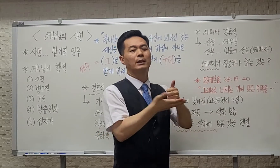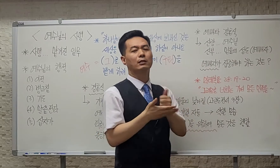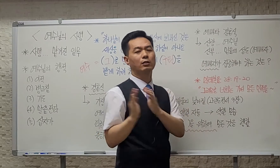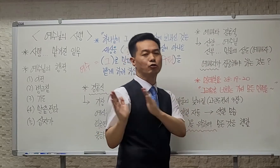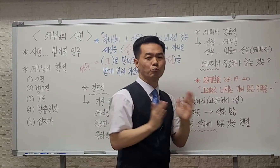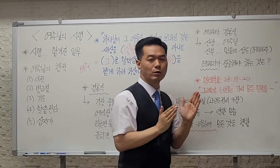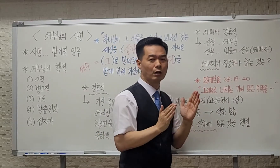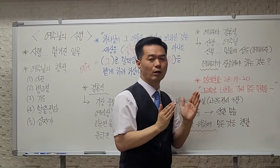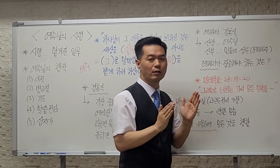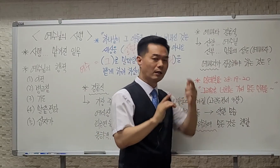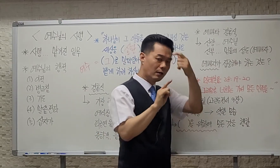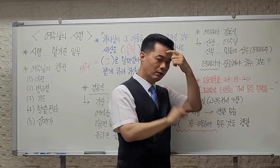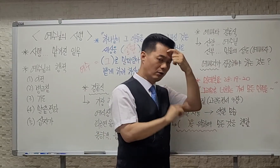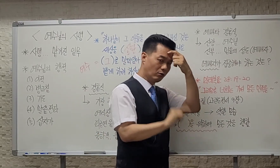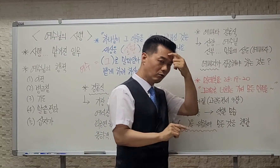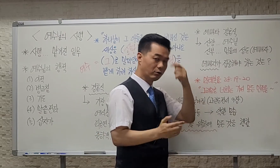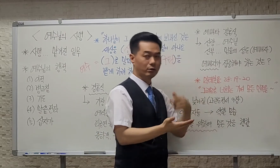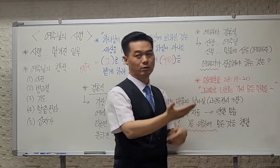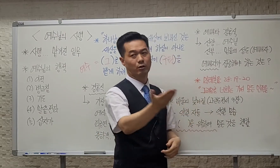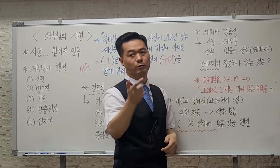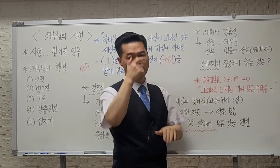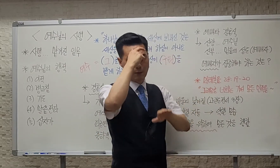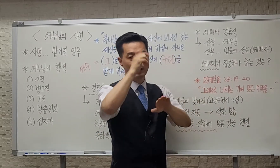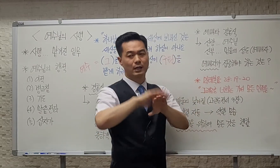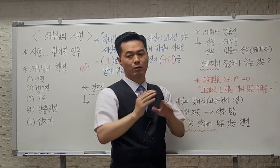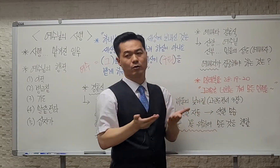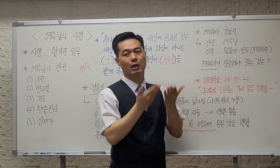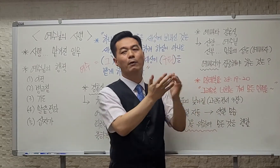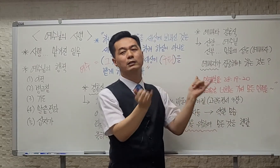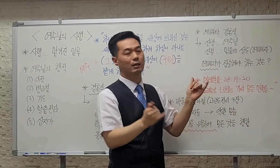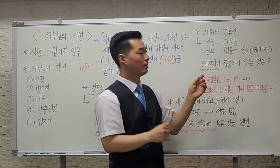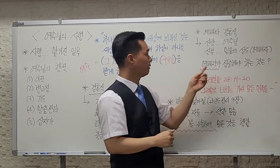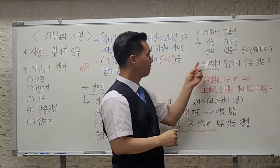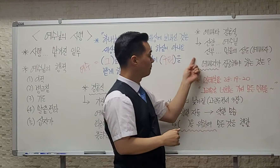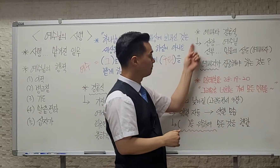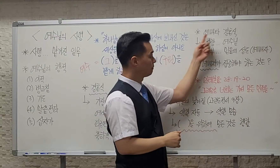맞아들일 준비가 된 성도들, 여러분, 예배자.